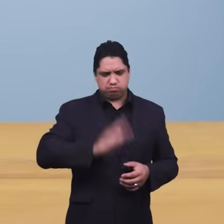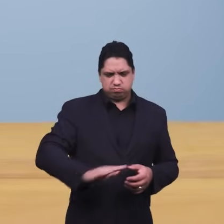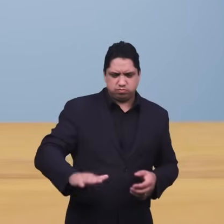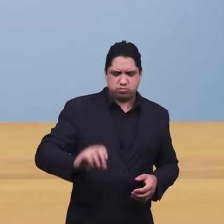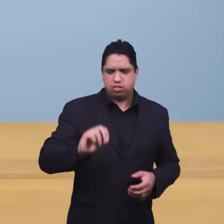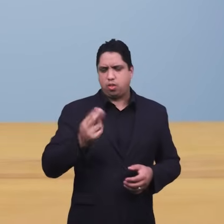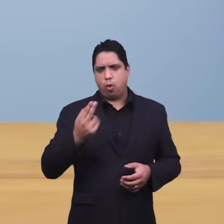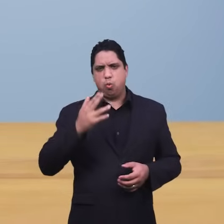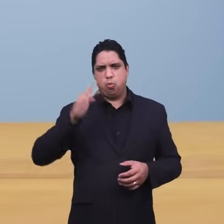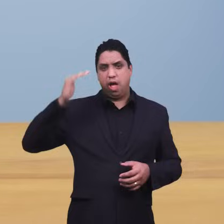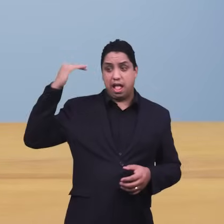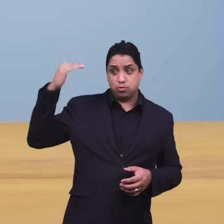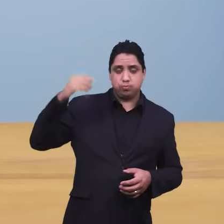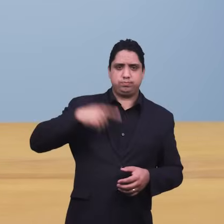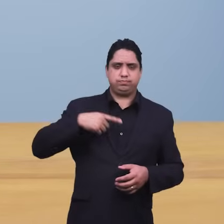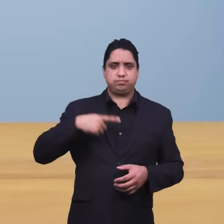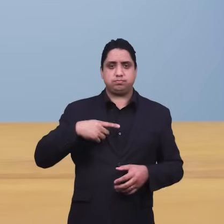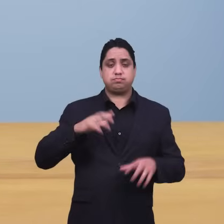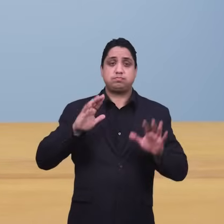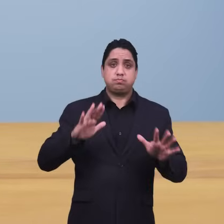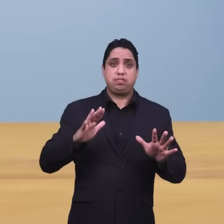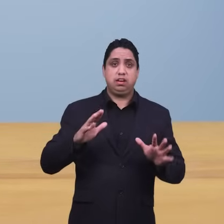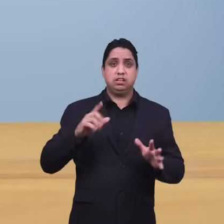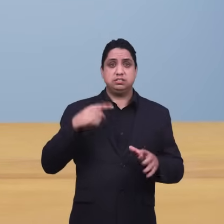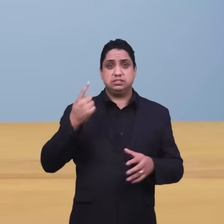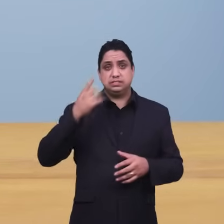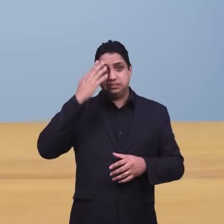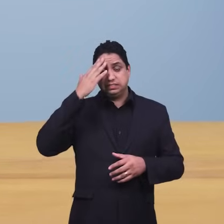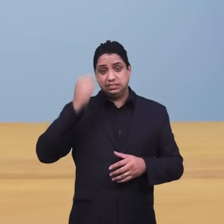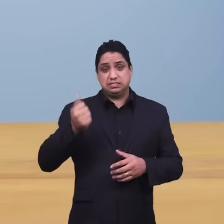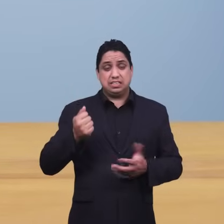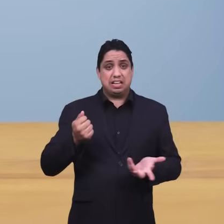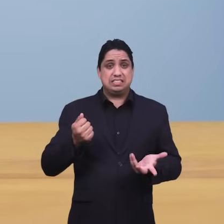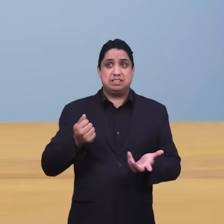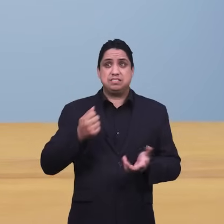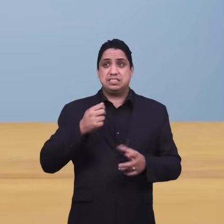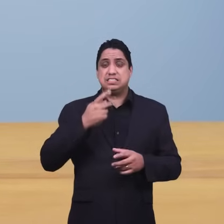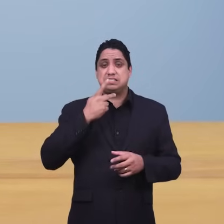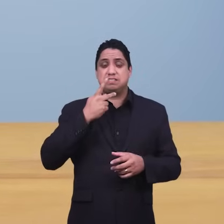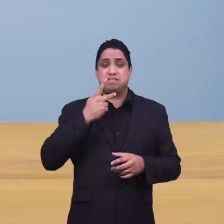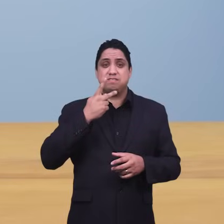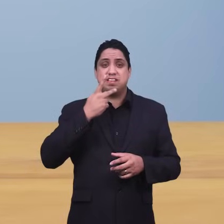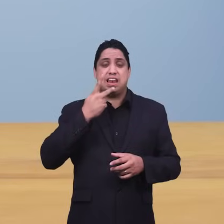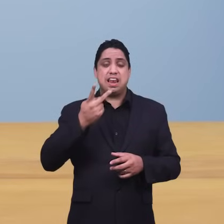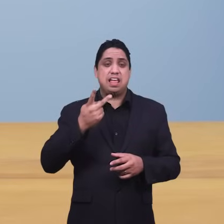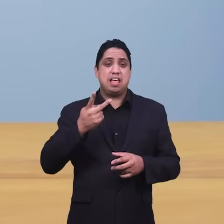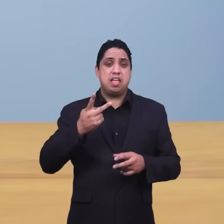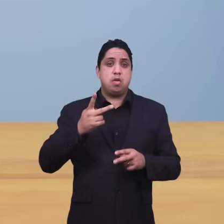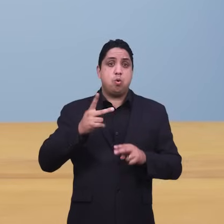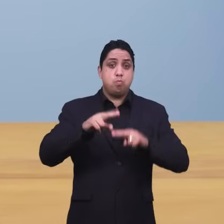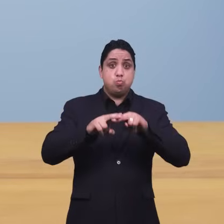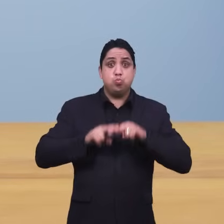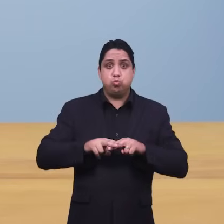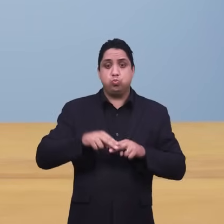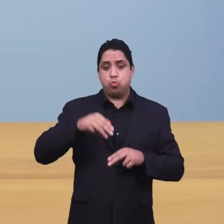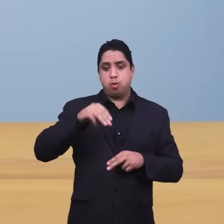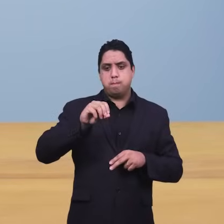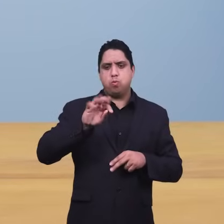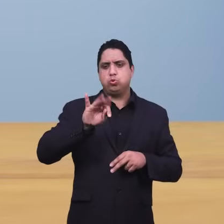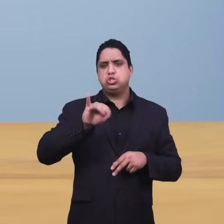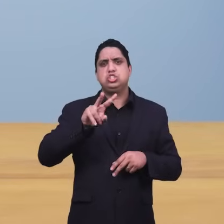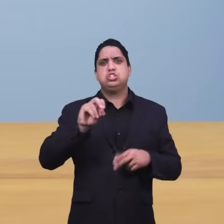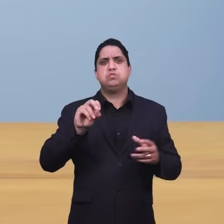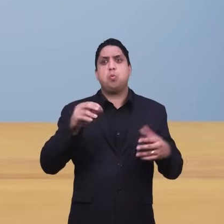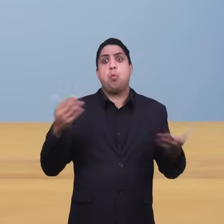aquilo que ele nos manifesta, mas nós não sabemos fechar uma causa para aquela situação. É